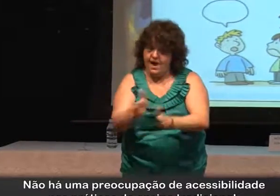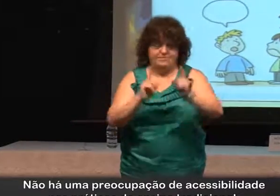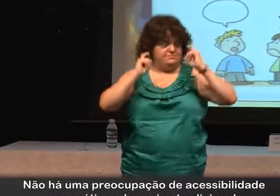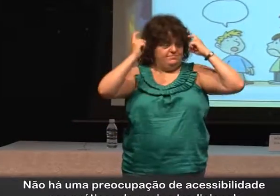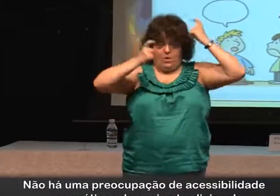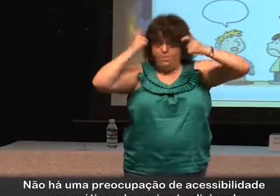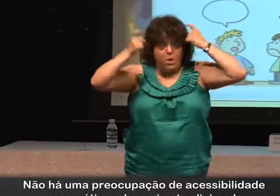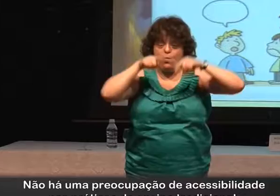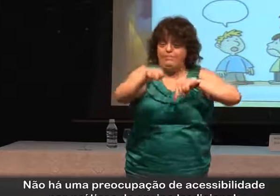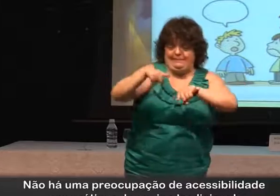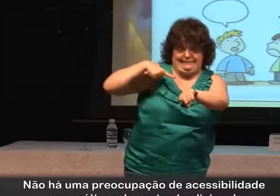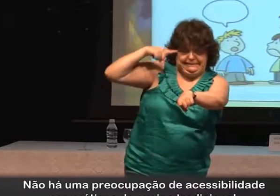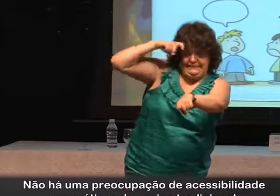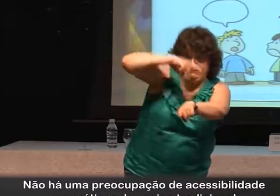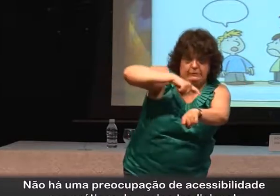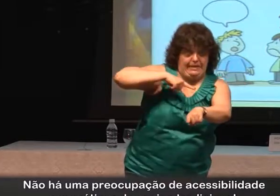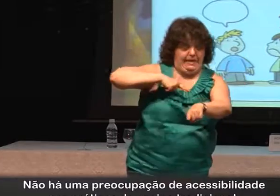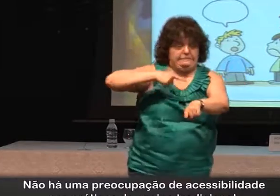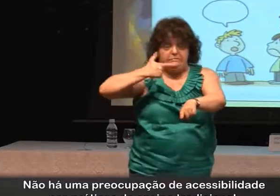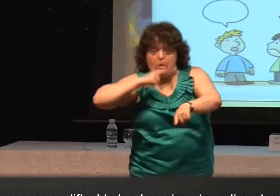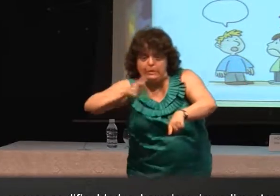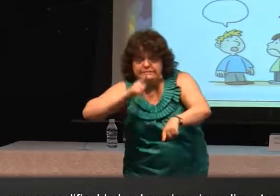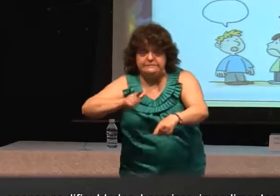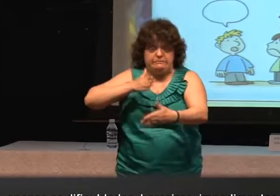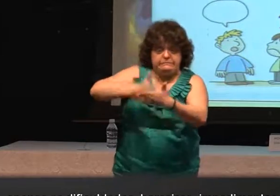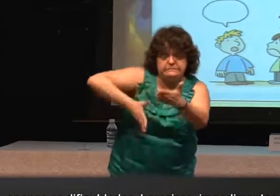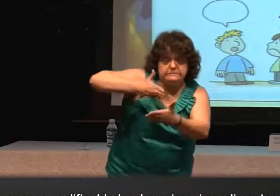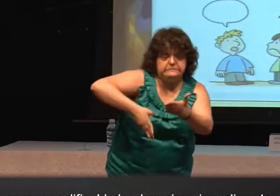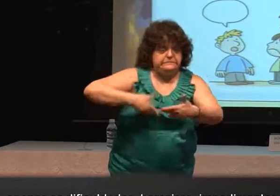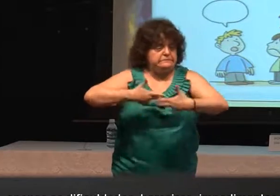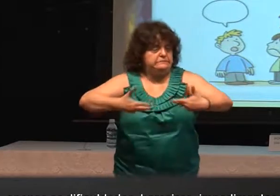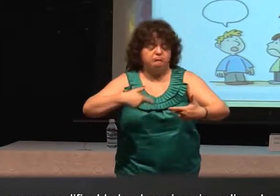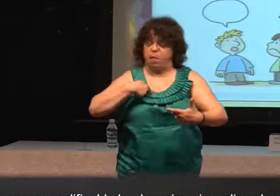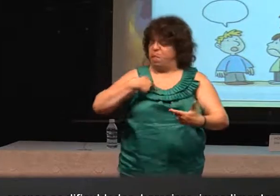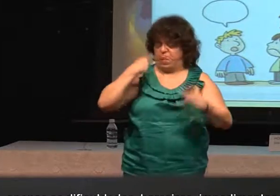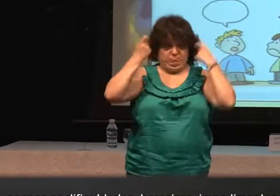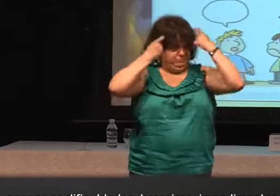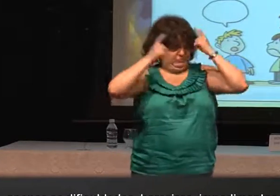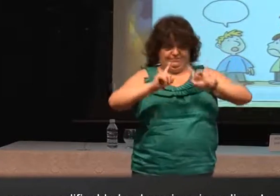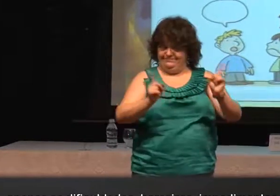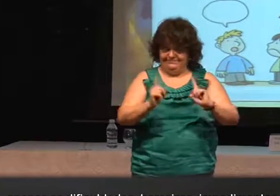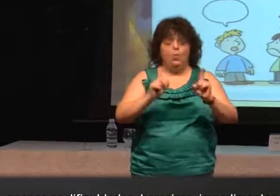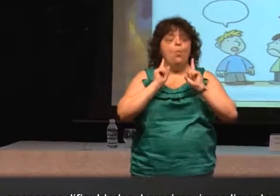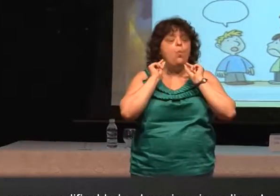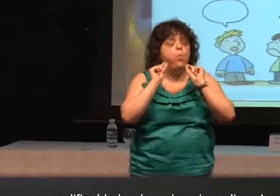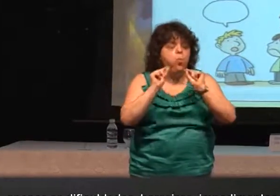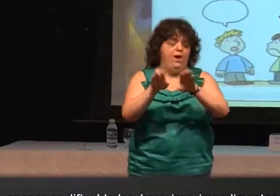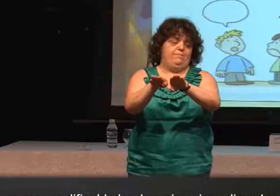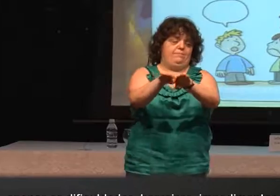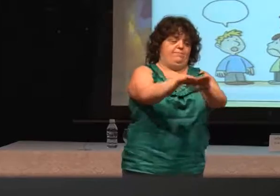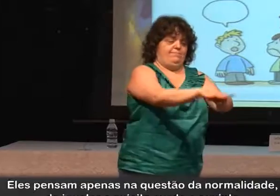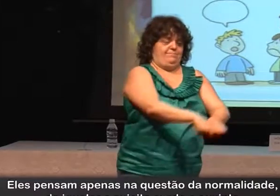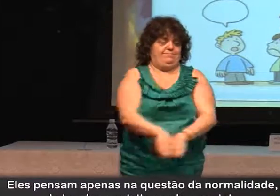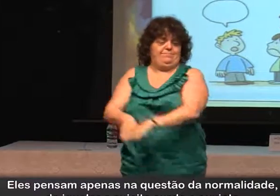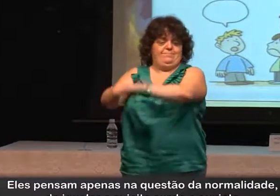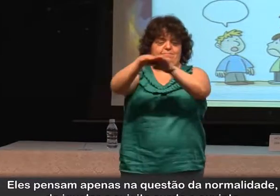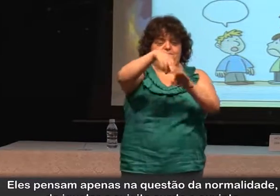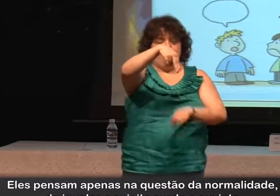de acessibilidade nas práticas do ensino tradicional. Apenas nas dificuldades, nas barreiras, nos impedimentos. Mas não na